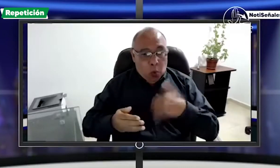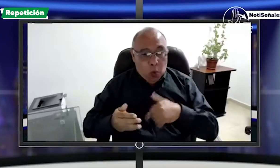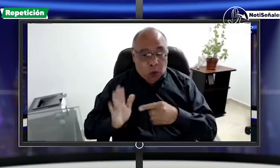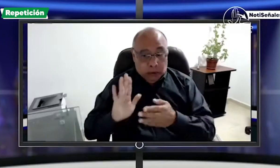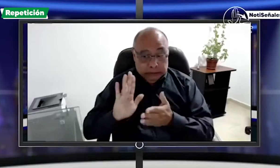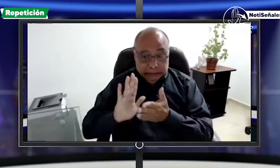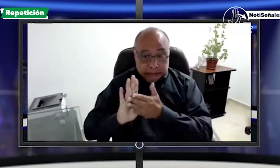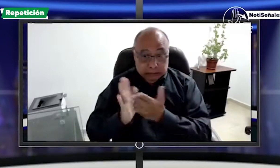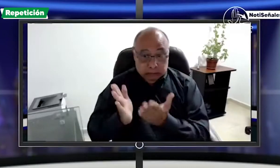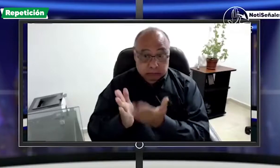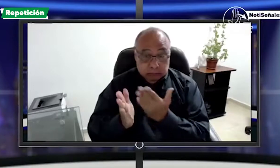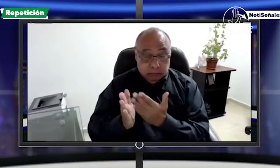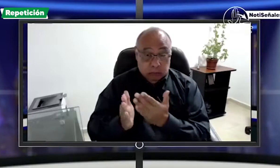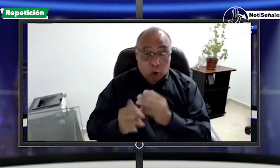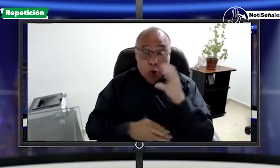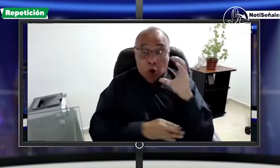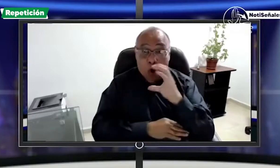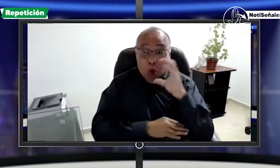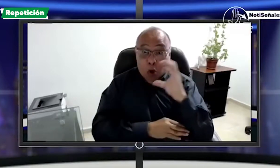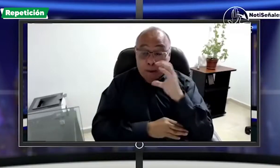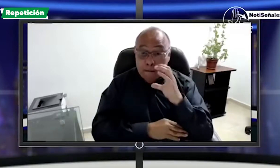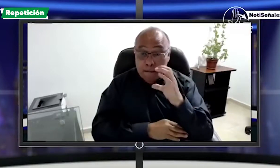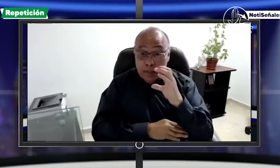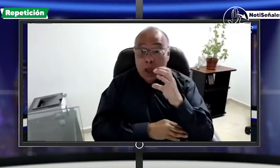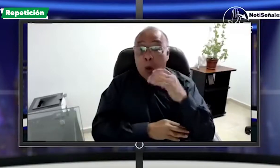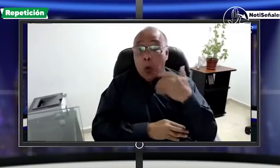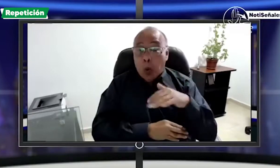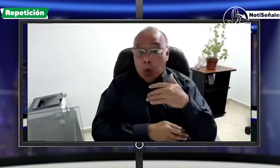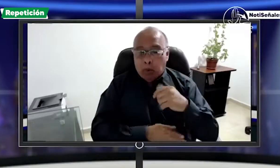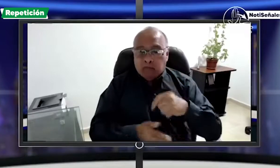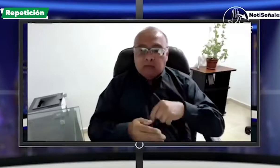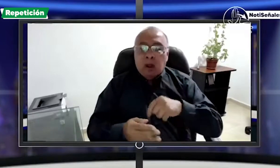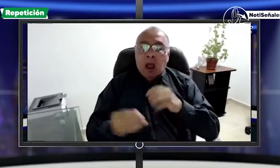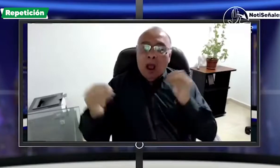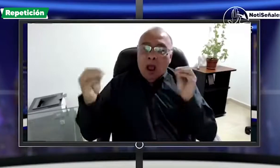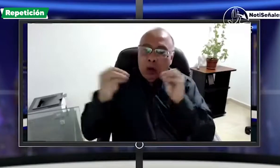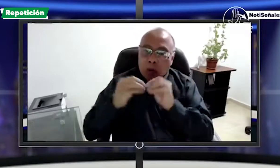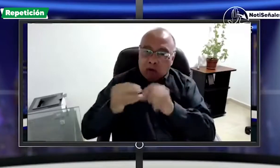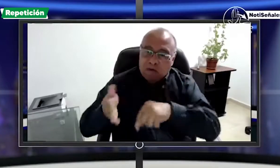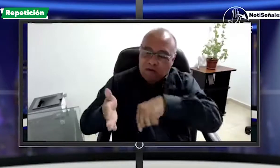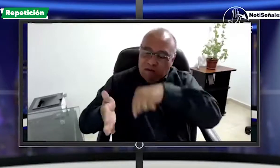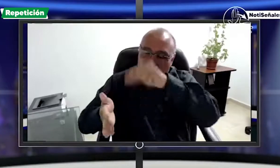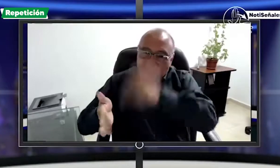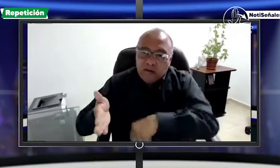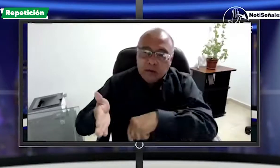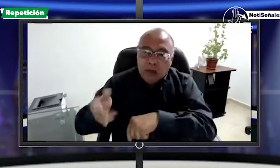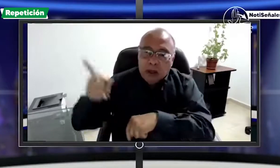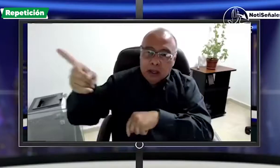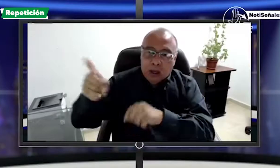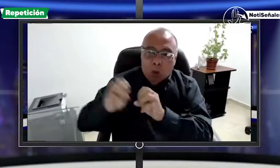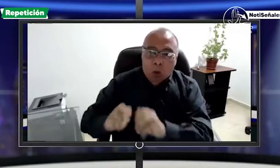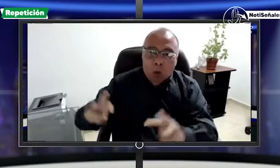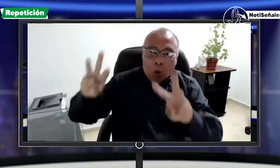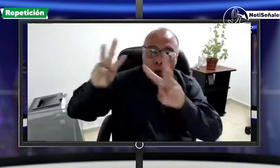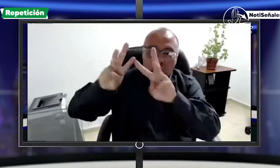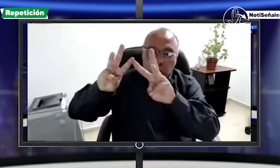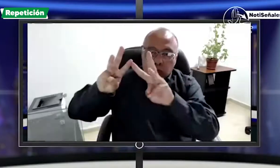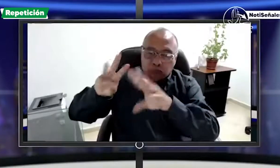se trata? ¿Qué es eso? Y es algo Que es sumamente importante Y de lo cual Debemos estar empoderados Porque ya Daría un nivel